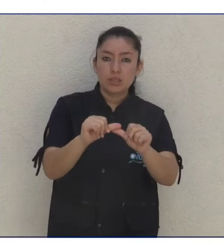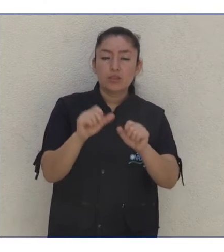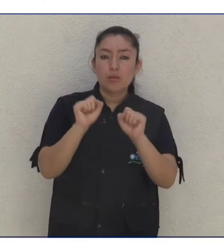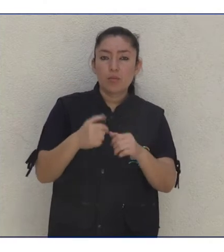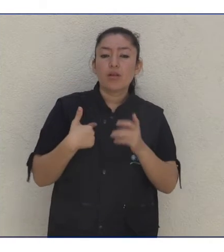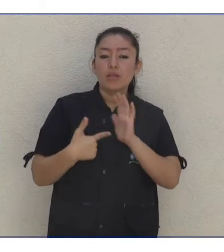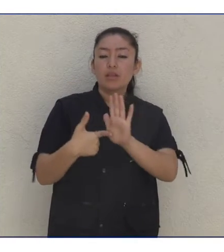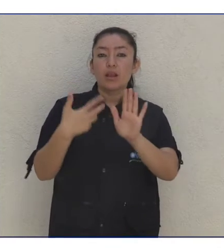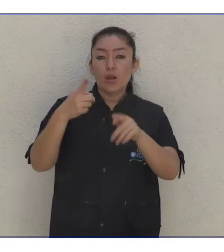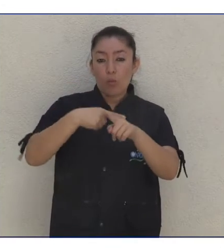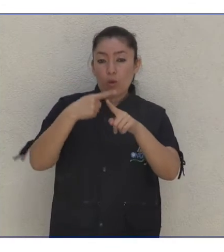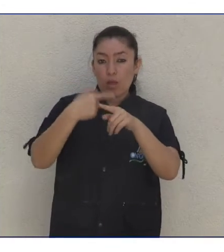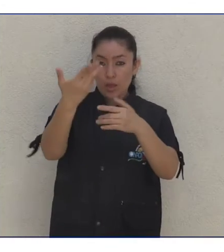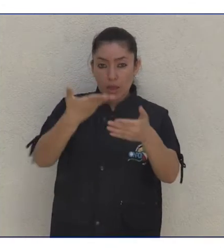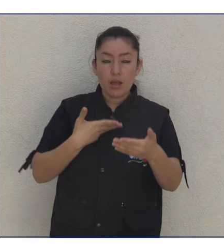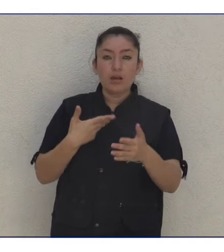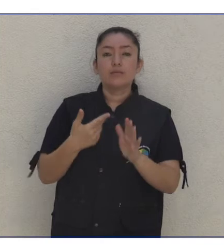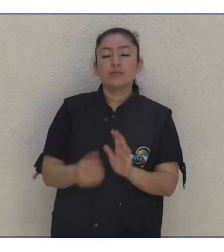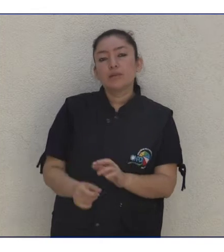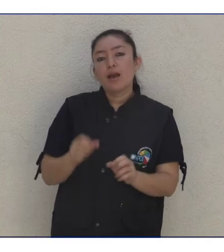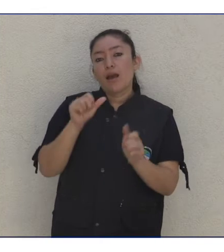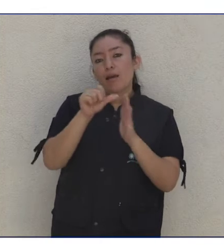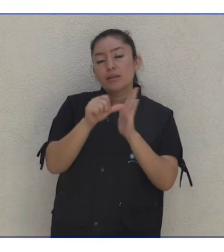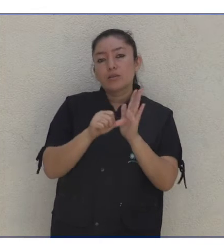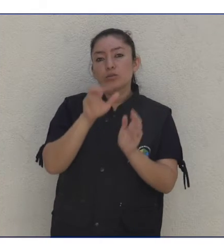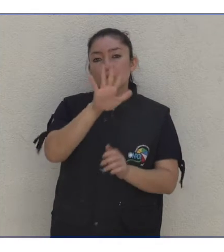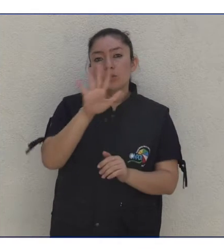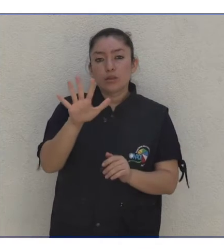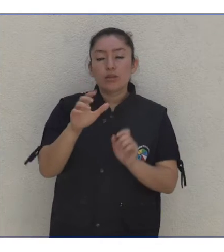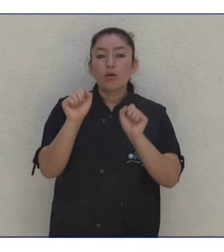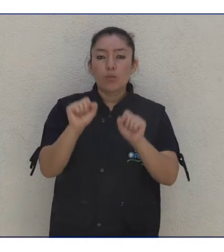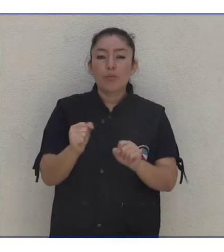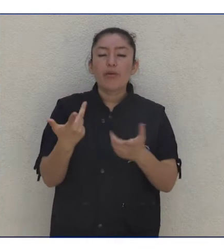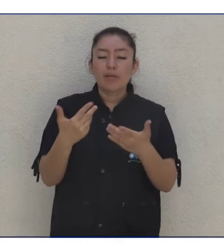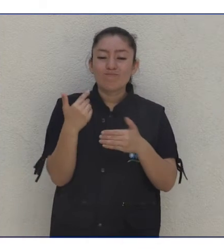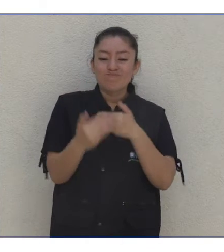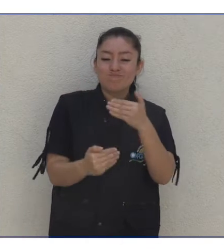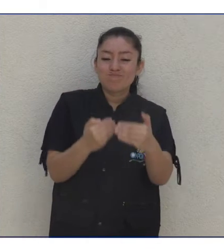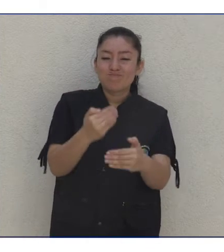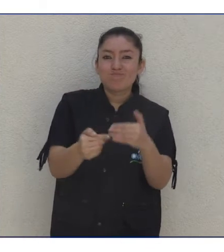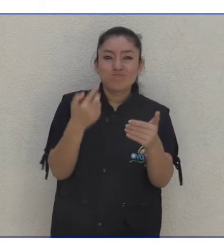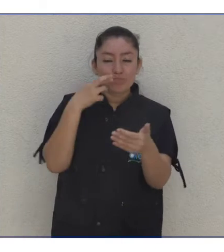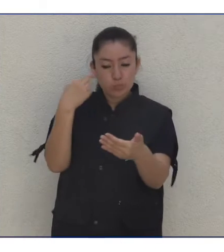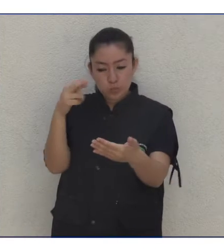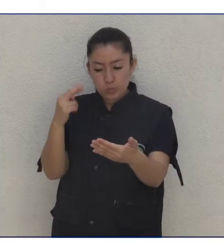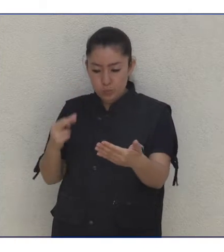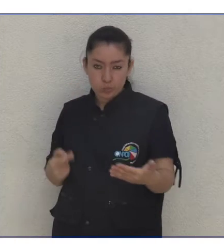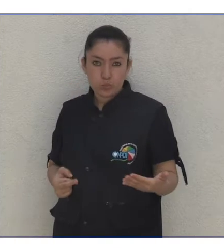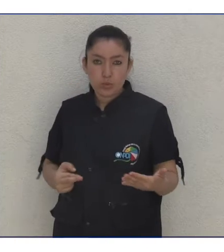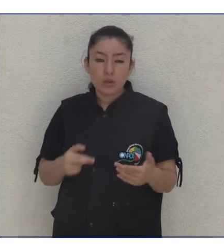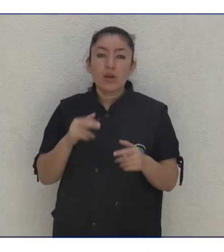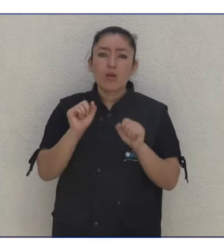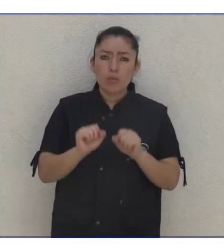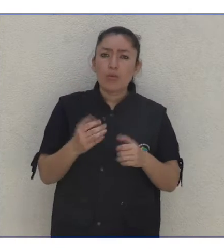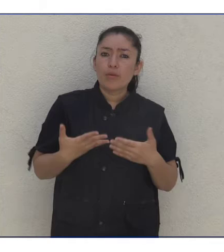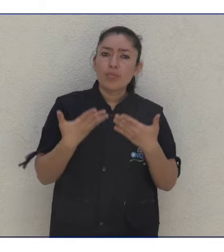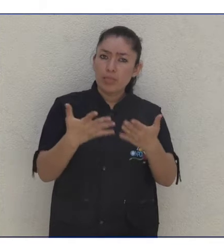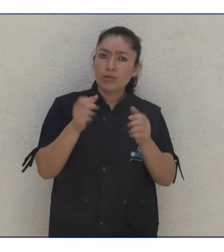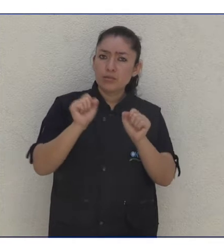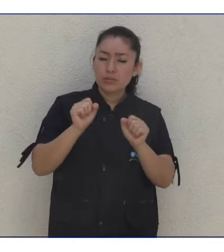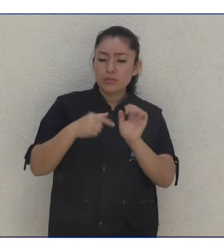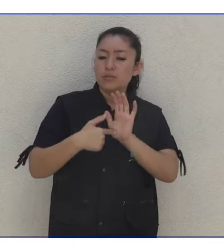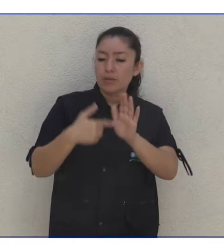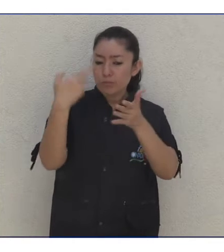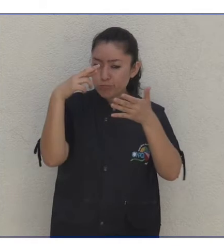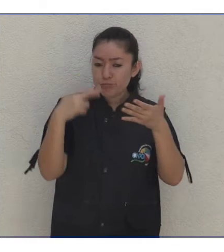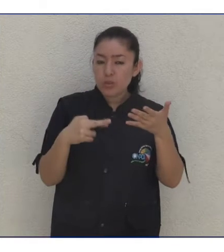notificación. Artículo 55. Procedencia de recurso de revisión. El recurso de revisión también procederá en los mismos términos